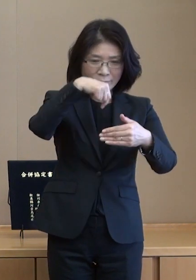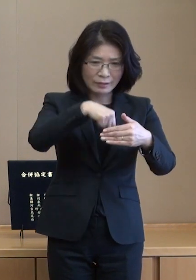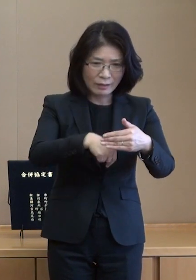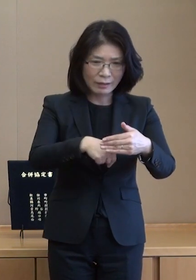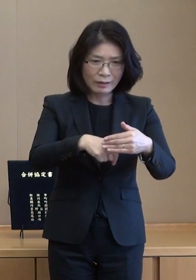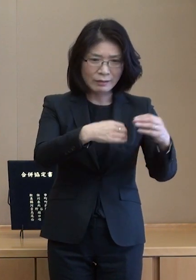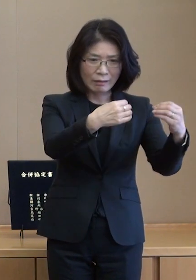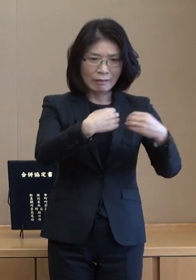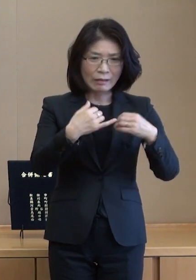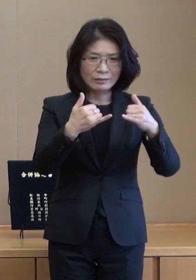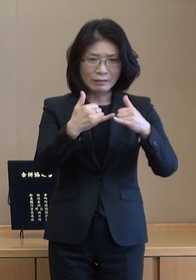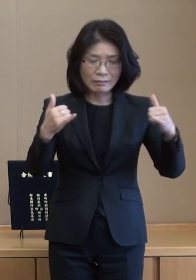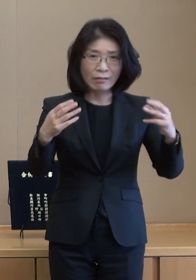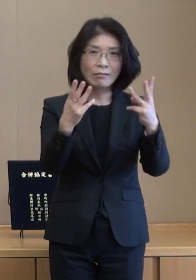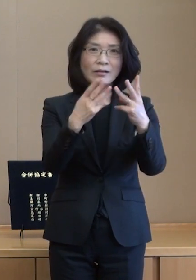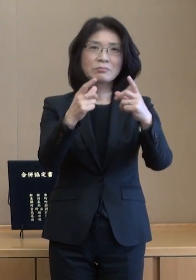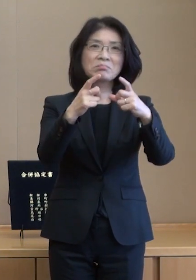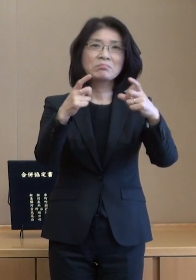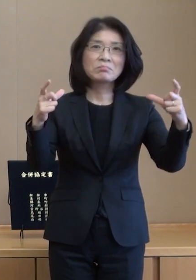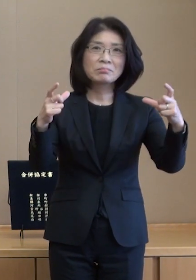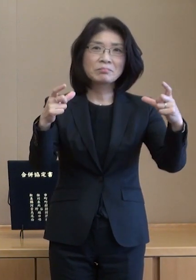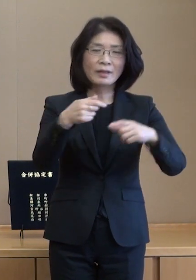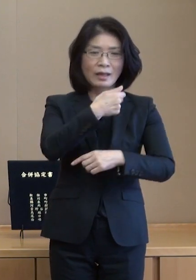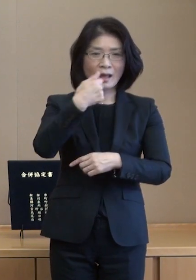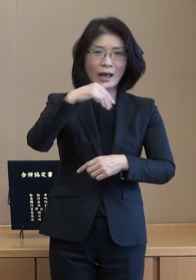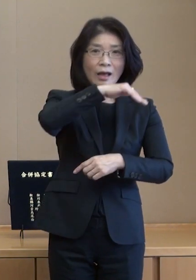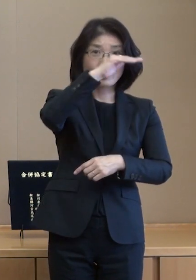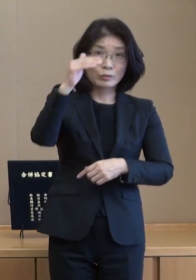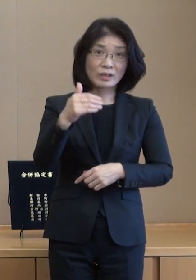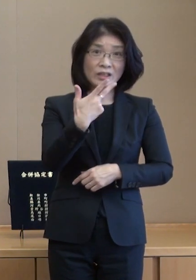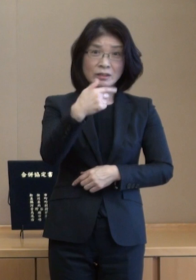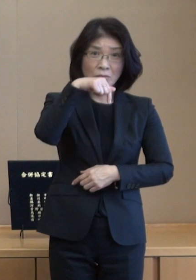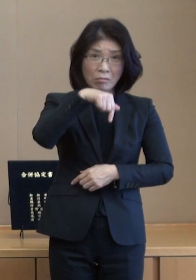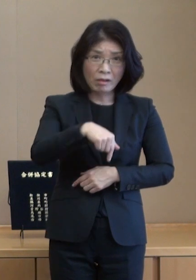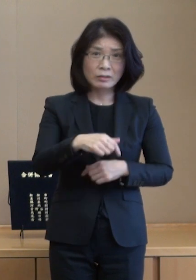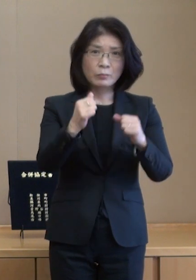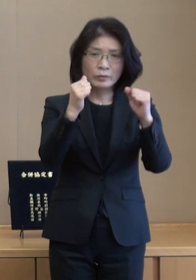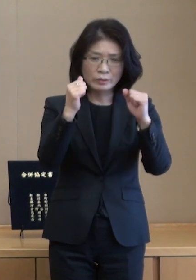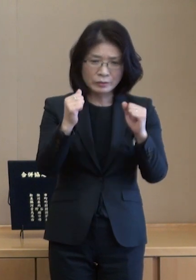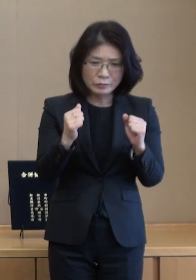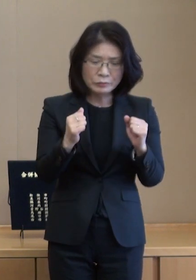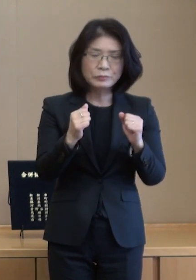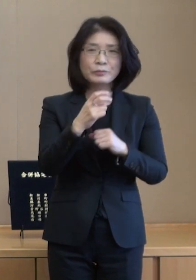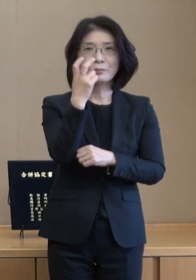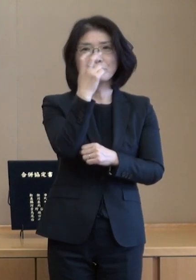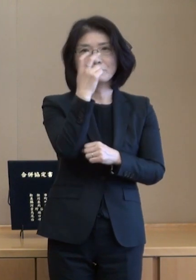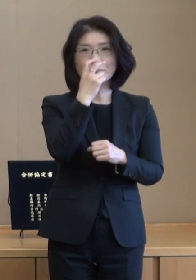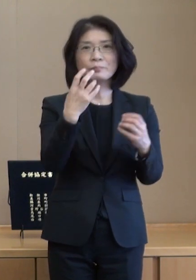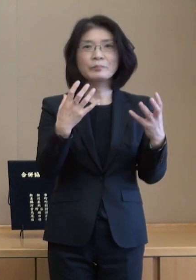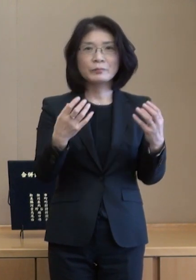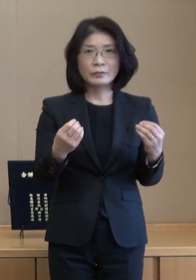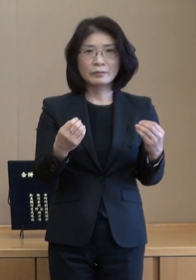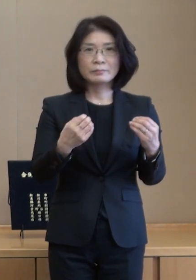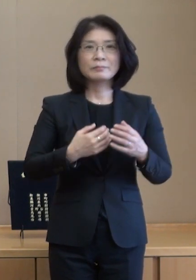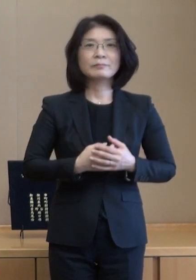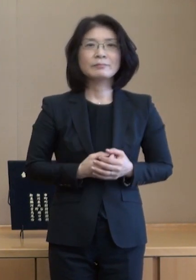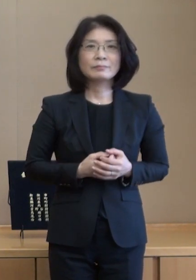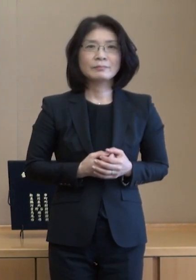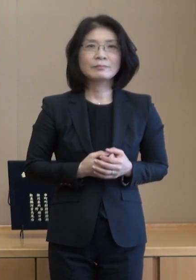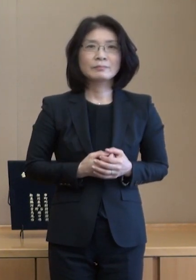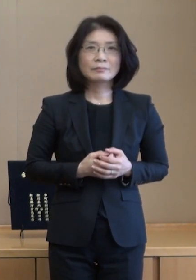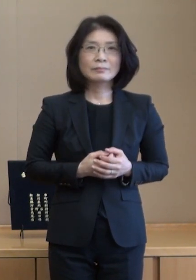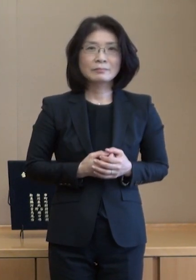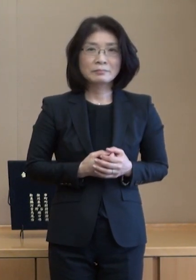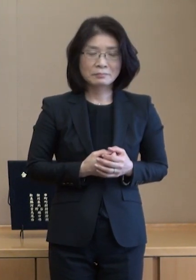の完成者が急増しておりアクサー地内に居住される方にも感染者が確認をされております